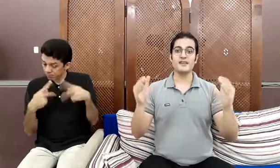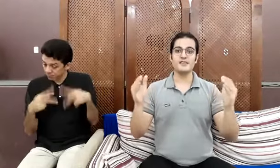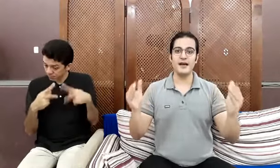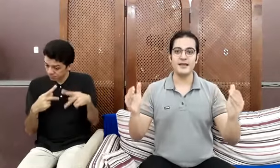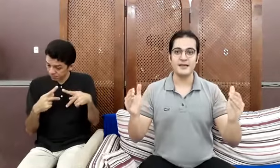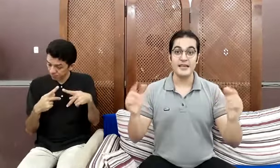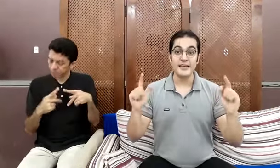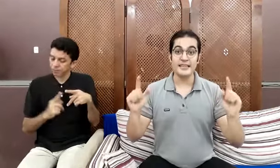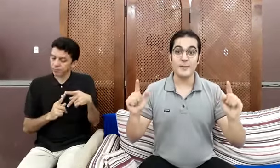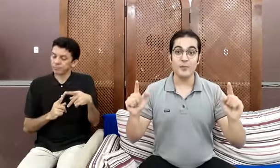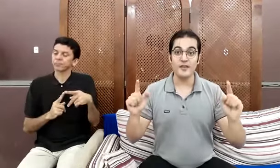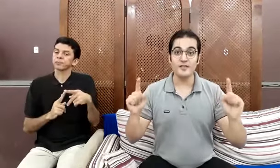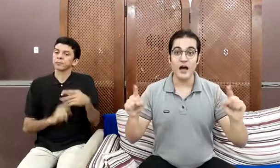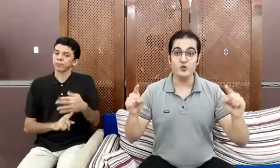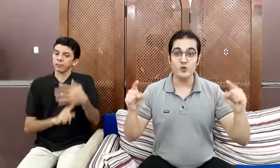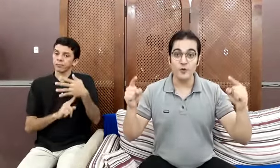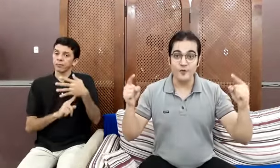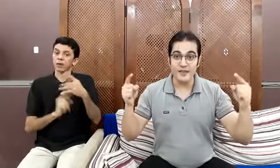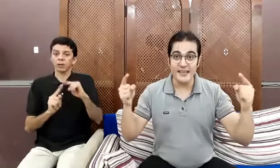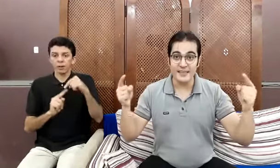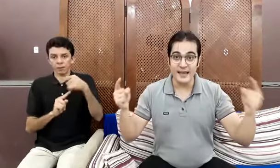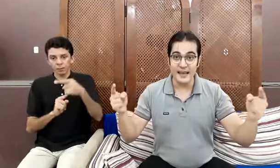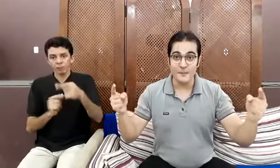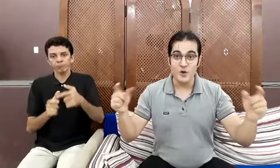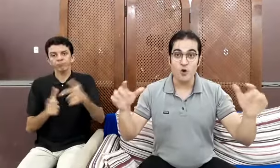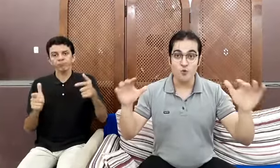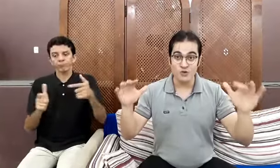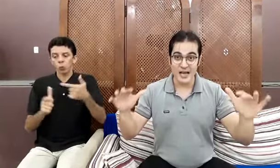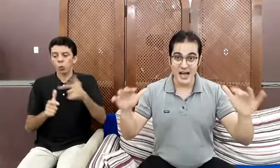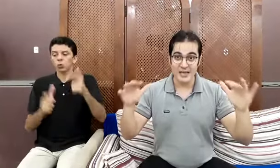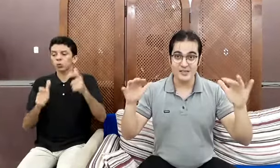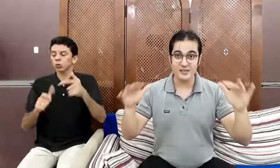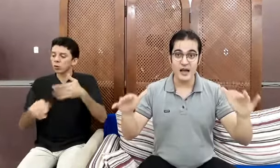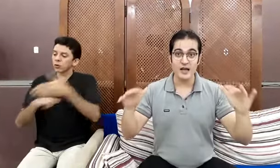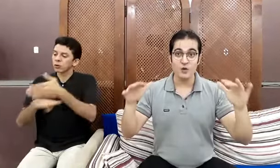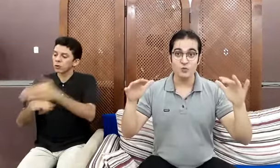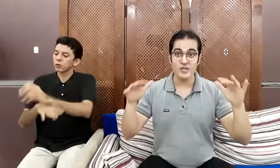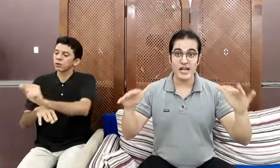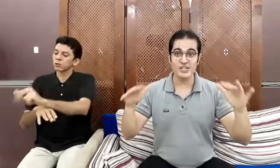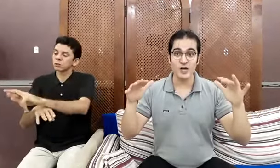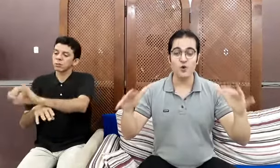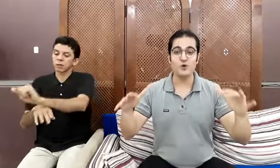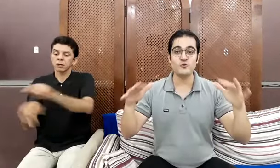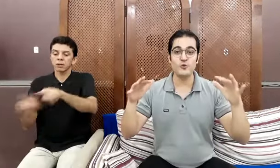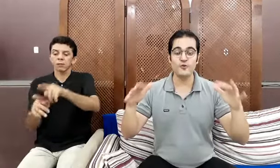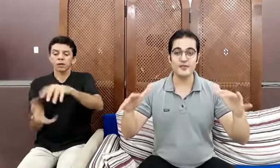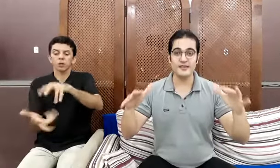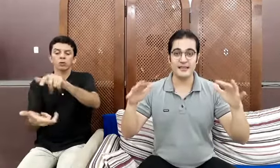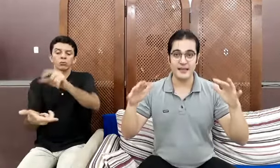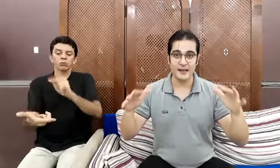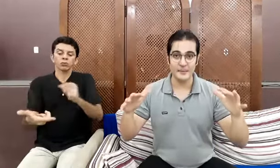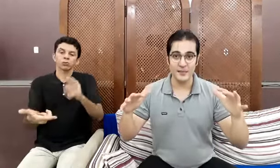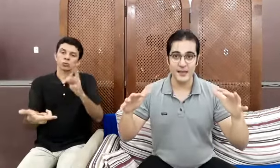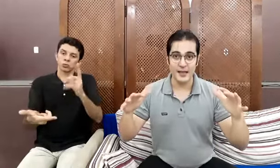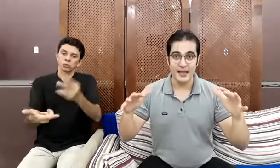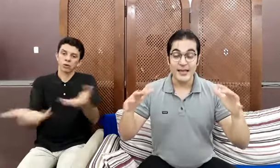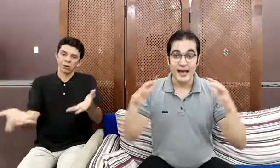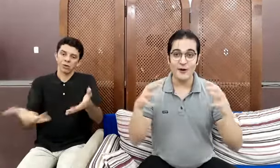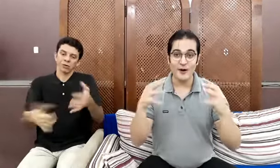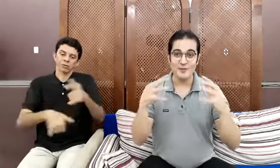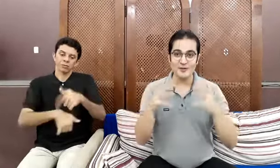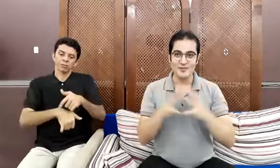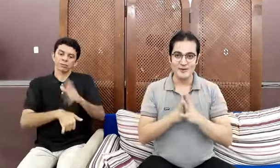Judéia e Samaria, e depois aos confins da terra, como já chegou aos confins da terra.